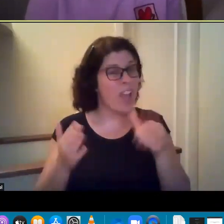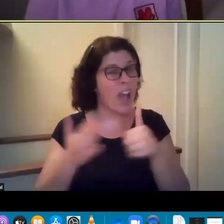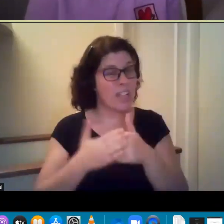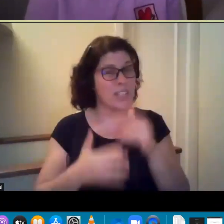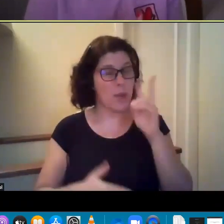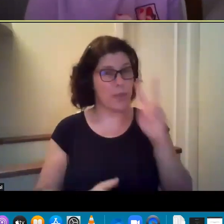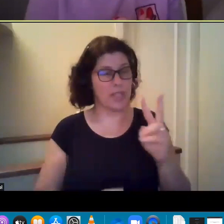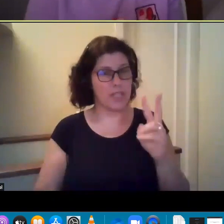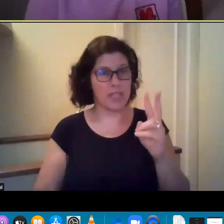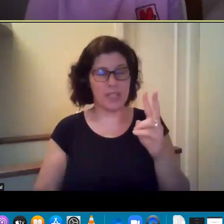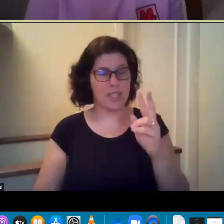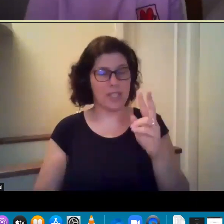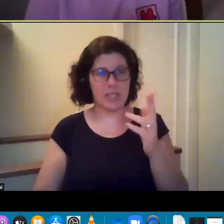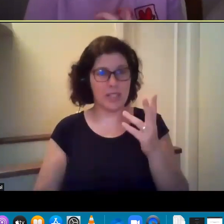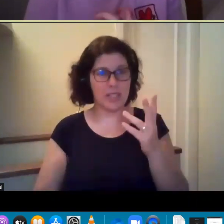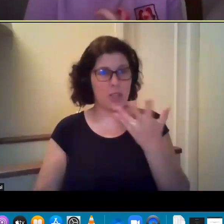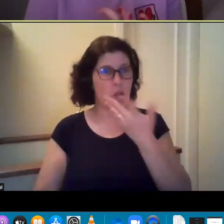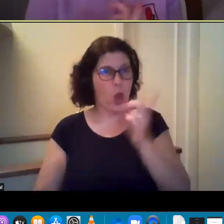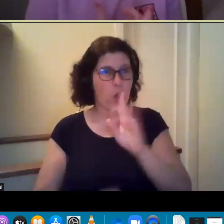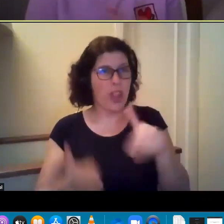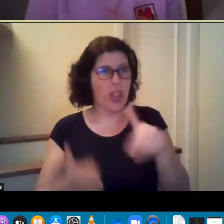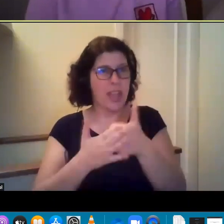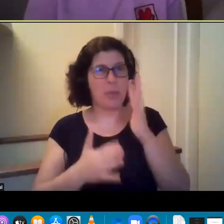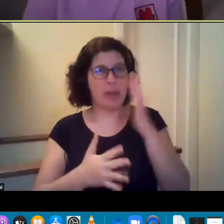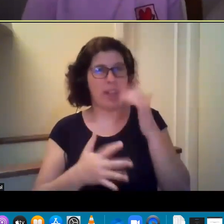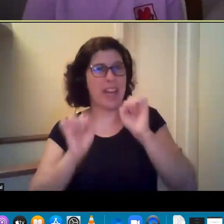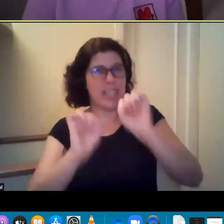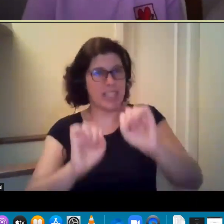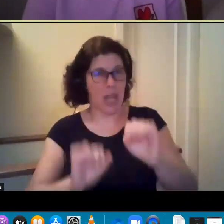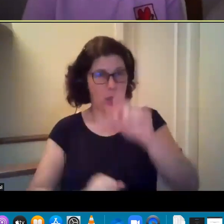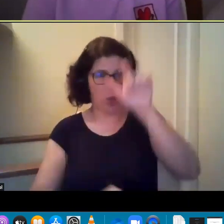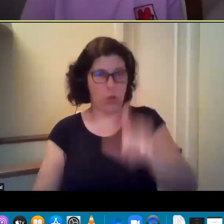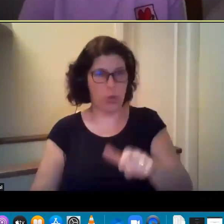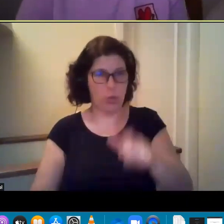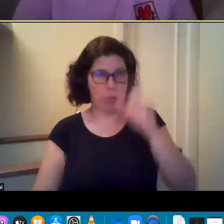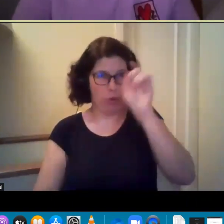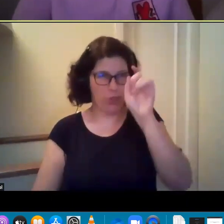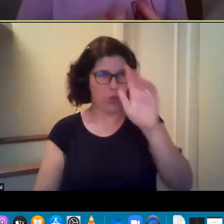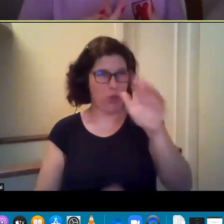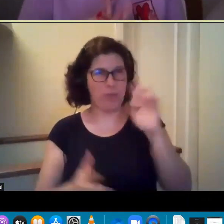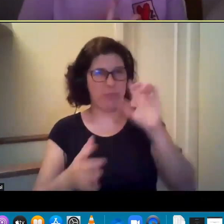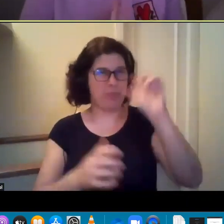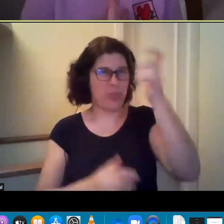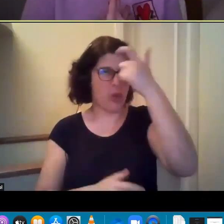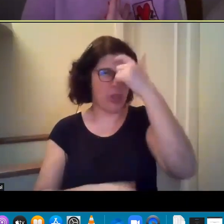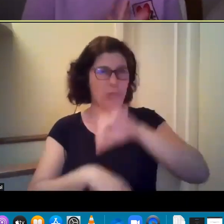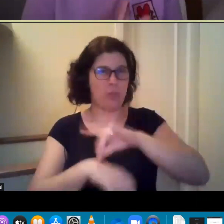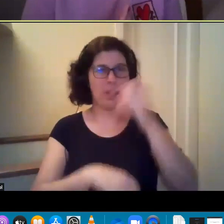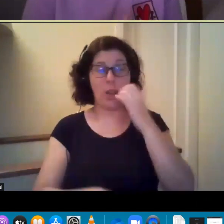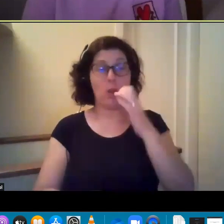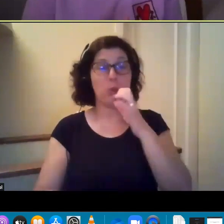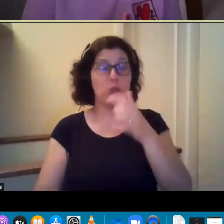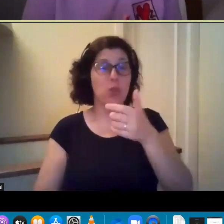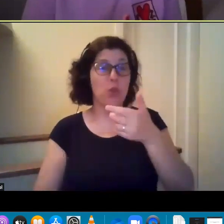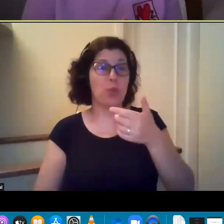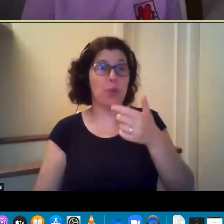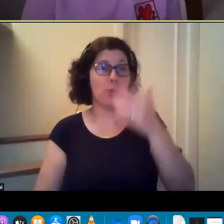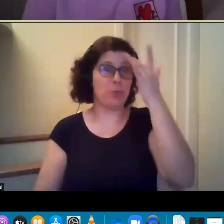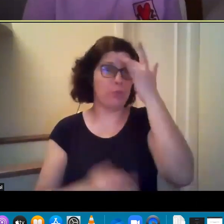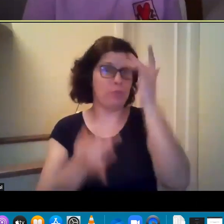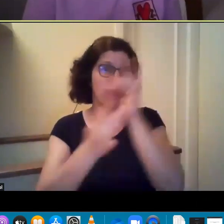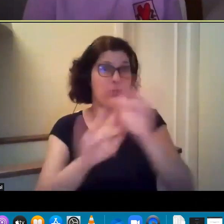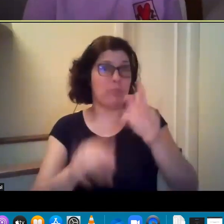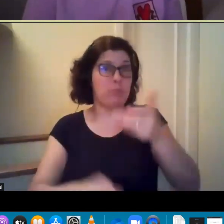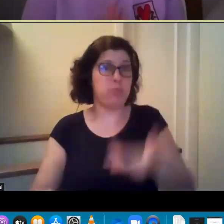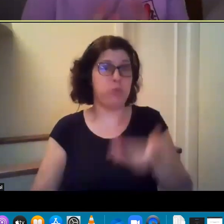desconocimiento, incluso rechazo por su parte, ¿no?, en cuanto a enfermedades raras. Por eso también es importante esta sensibilización, no solo va enfocada